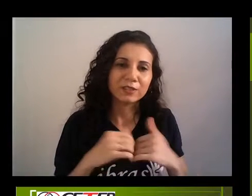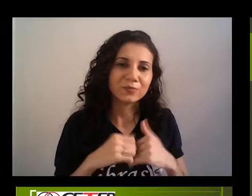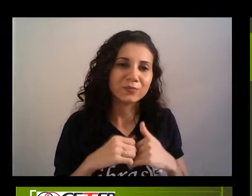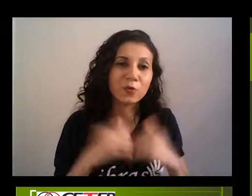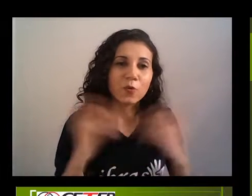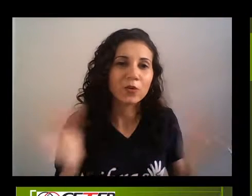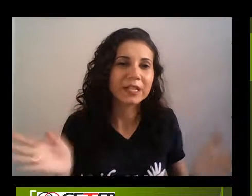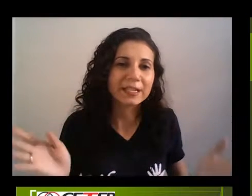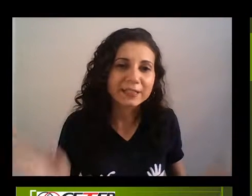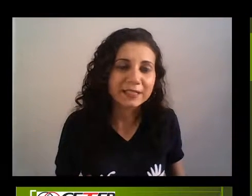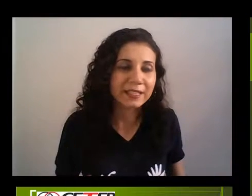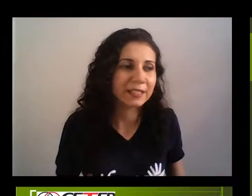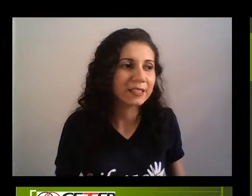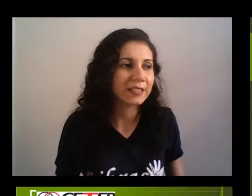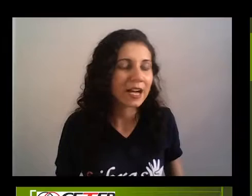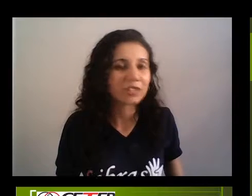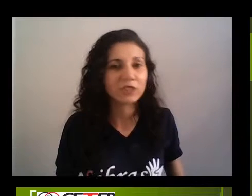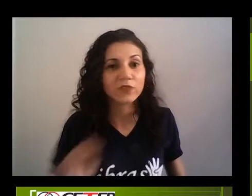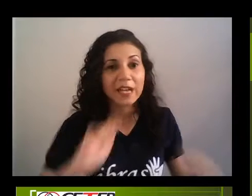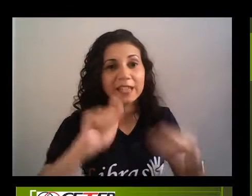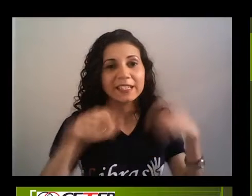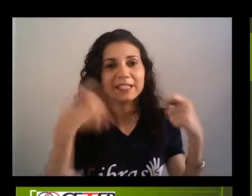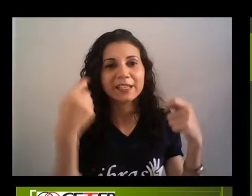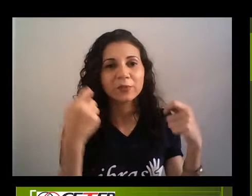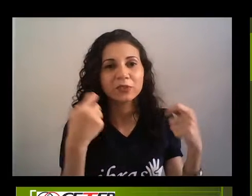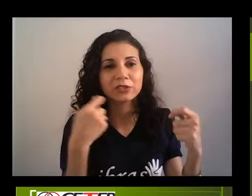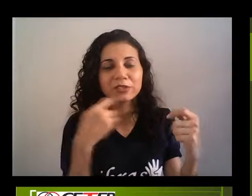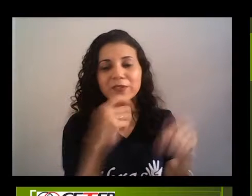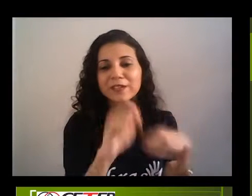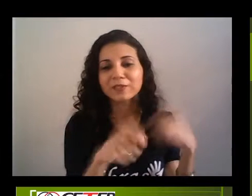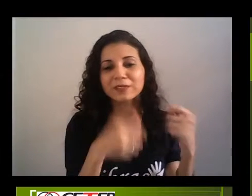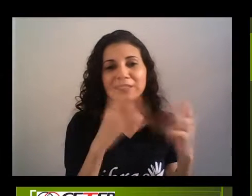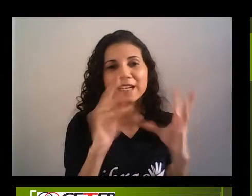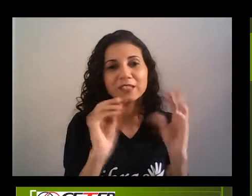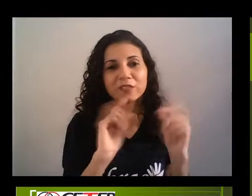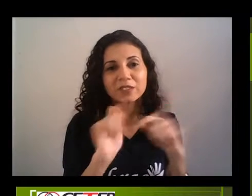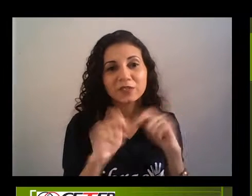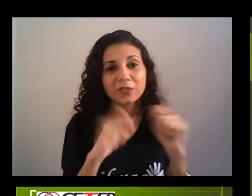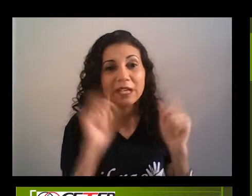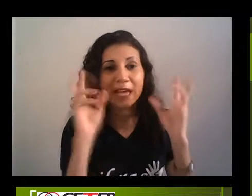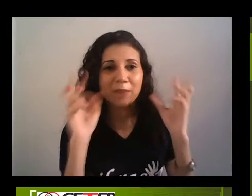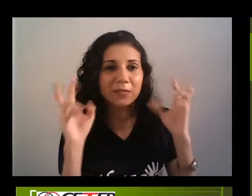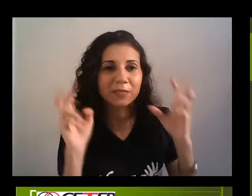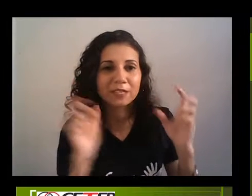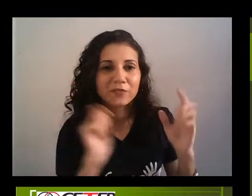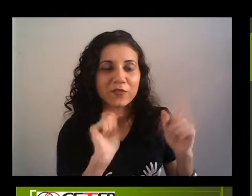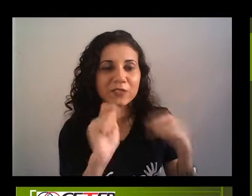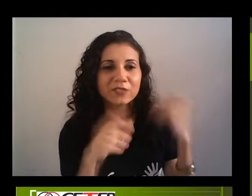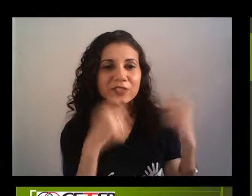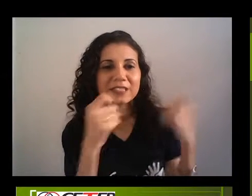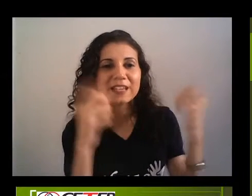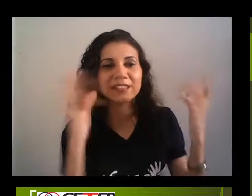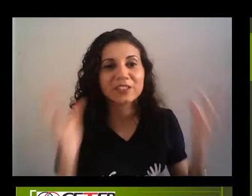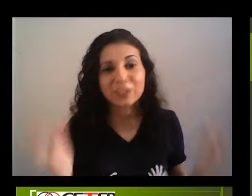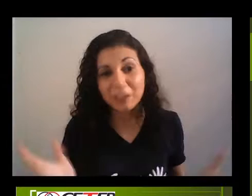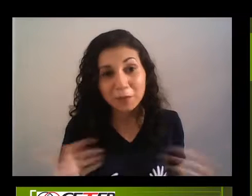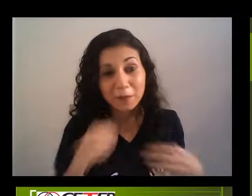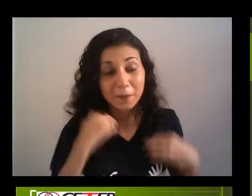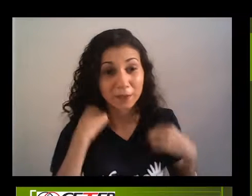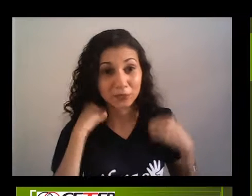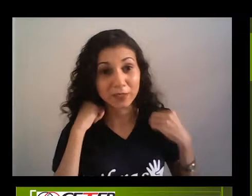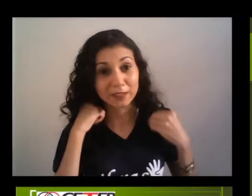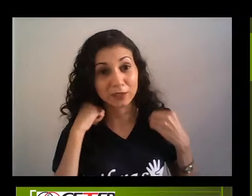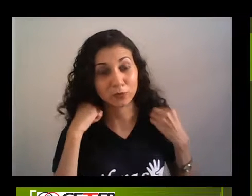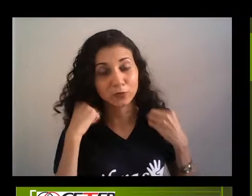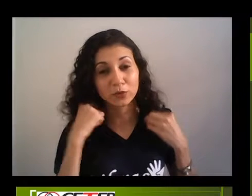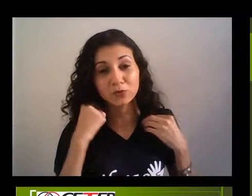que não conhece e vê ali, né, bonitinho, os sinais fazendo... É mímica, vê fazendo sinais, acha que é mímica,